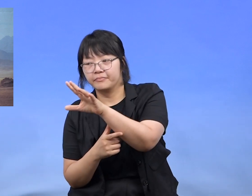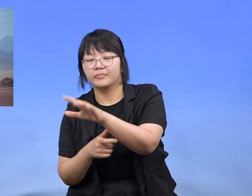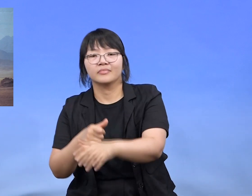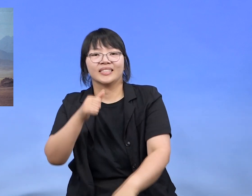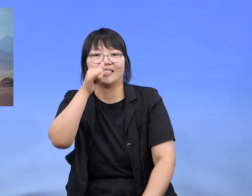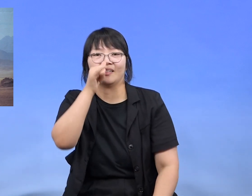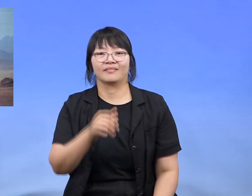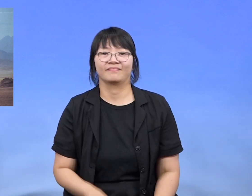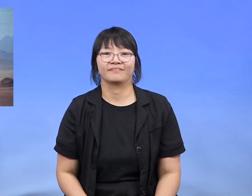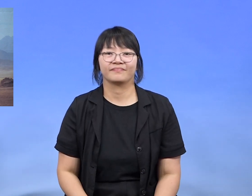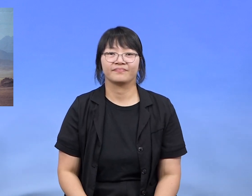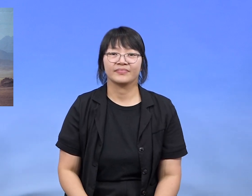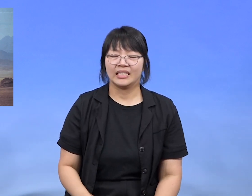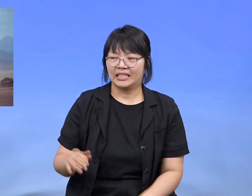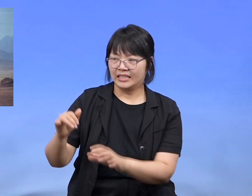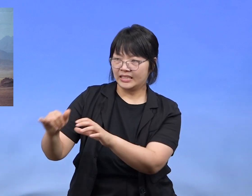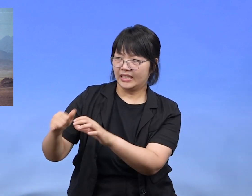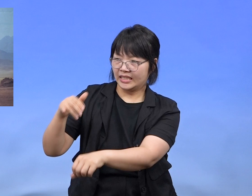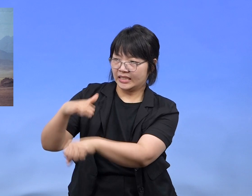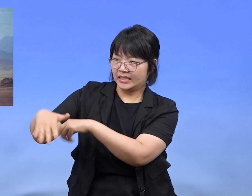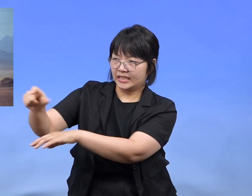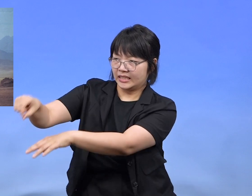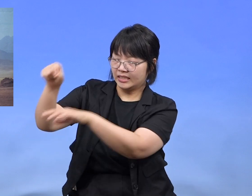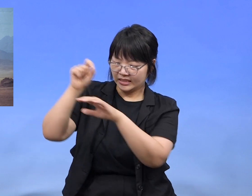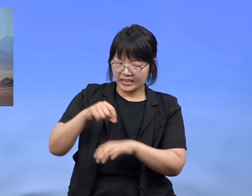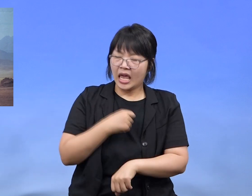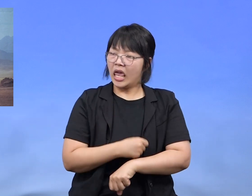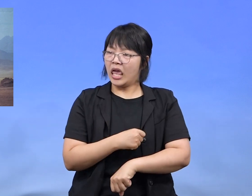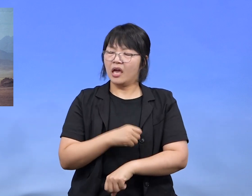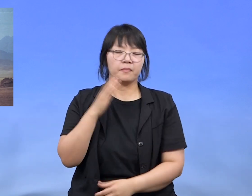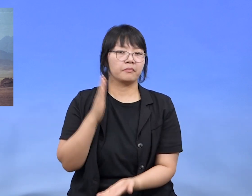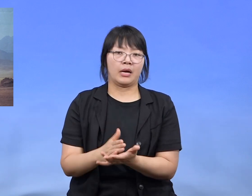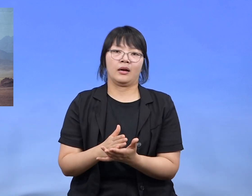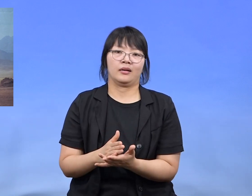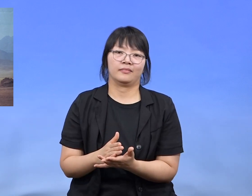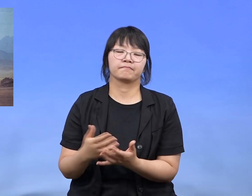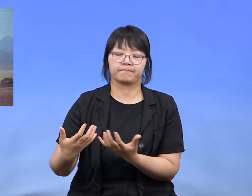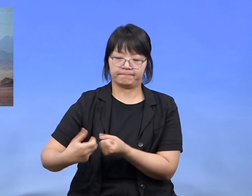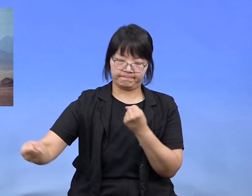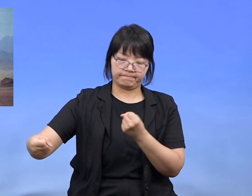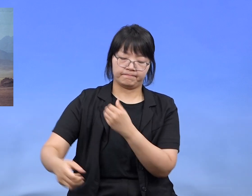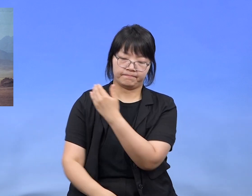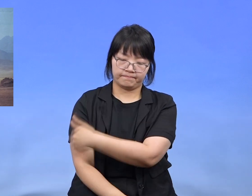이렇게 사니까 나도 꽃같이 살아간다. 아니요. 다르게 살아야 합니다.